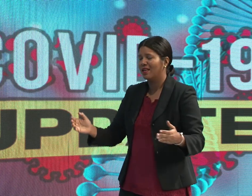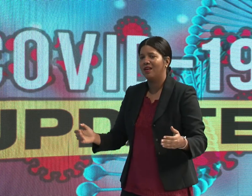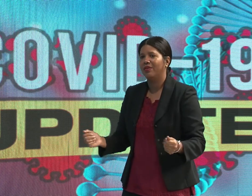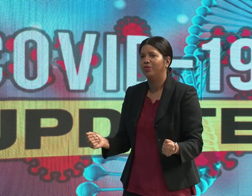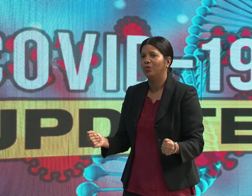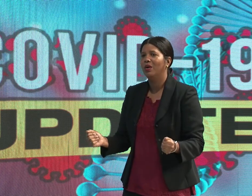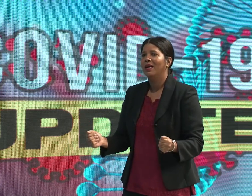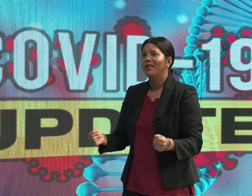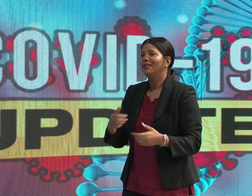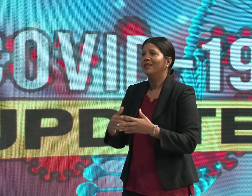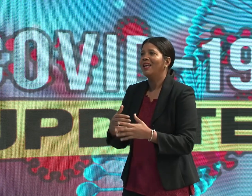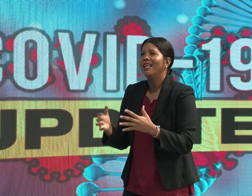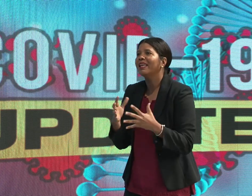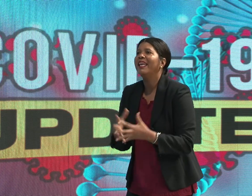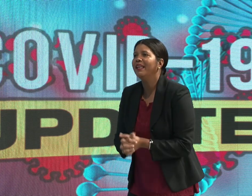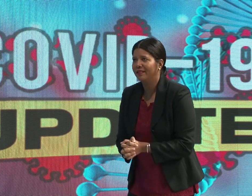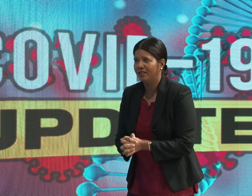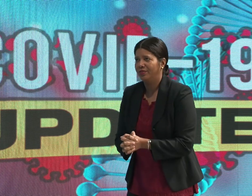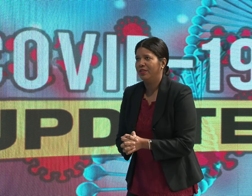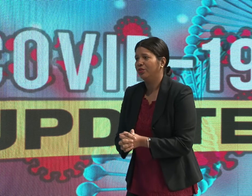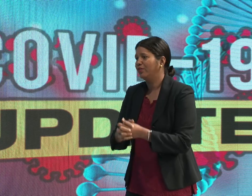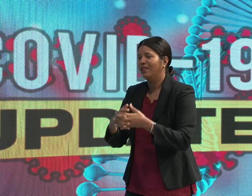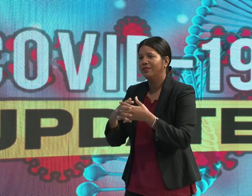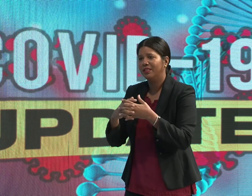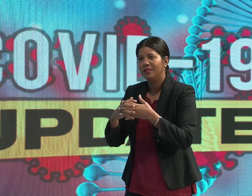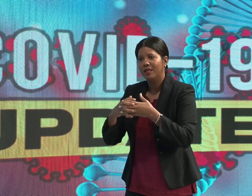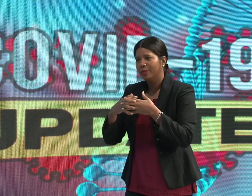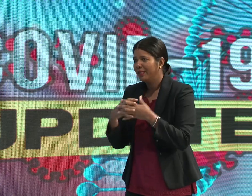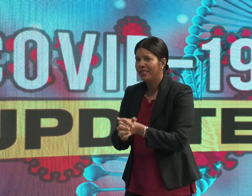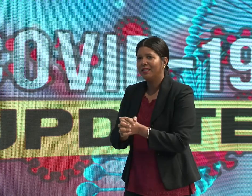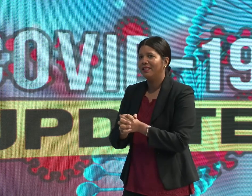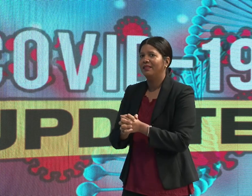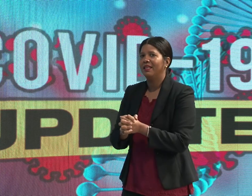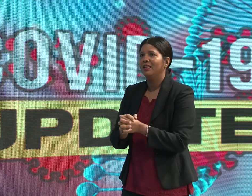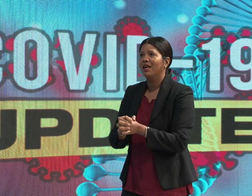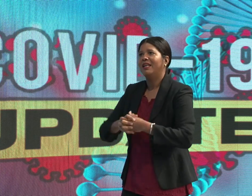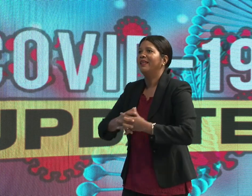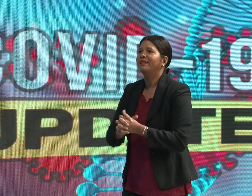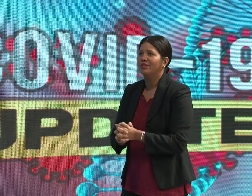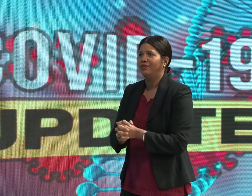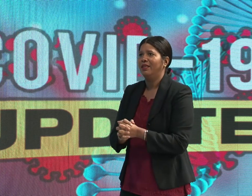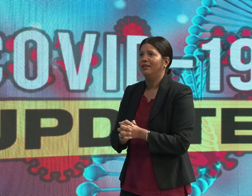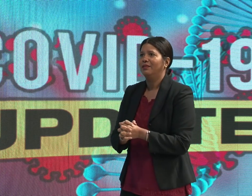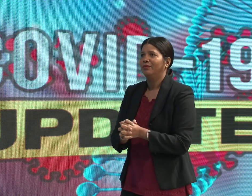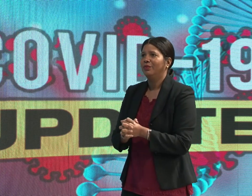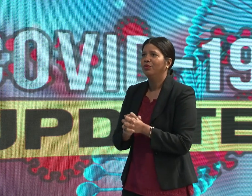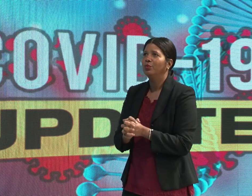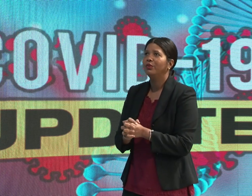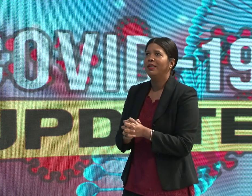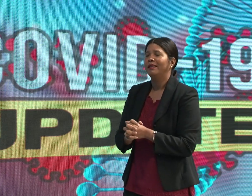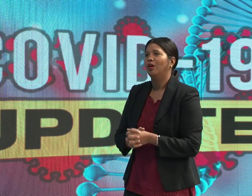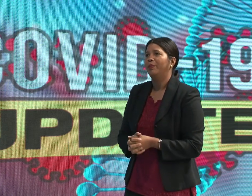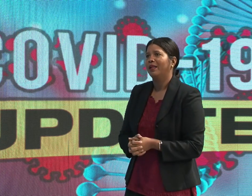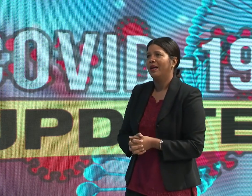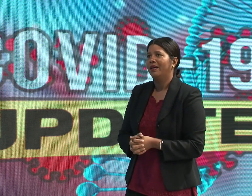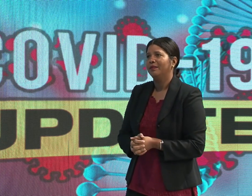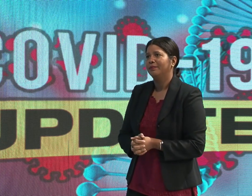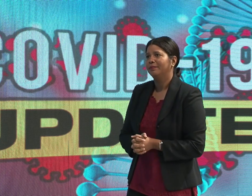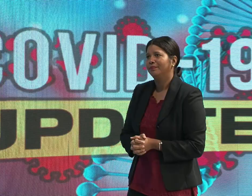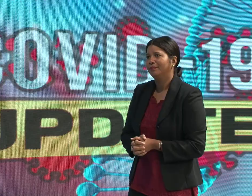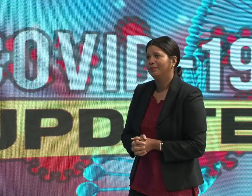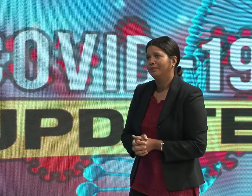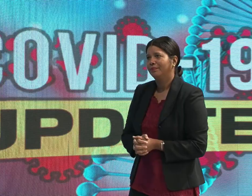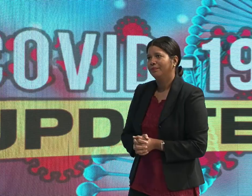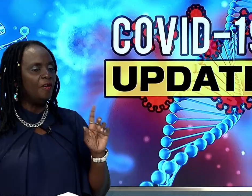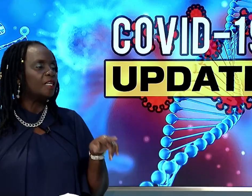buitenland, massagraven en zo. Dat elk één is te veel. Dus zelf die meneer die is heen gegaan, is te veel. Ja. Dus we moeten letten op elkaar.